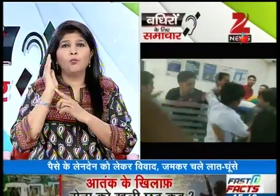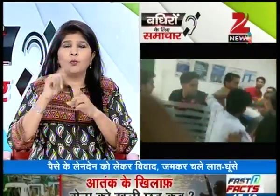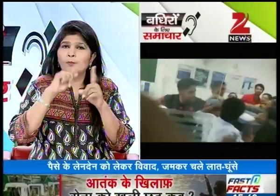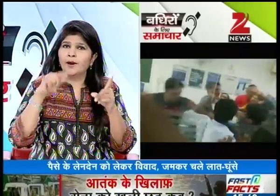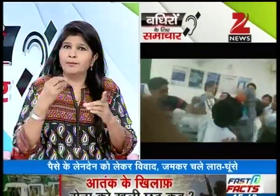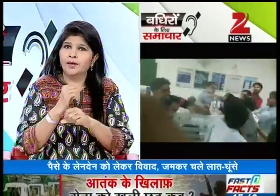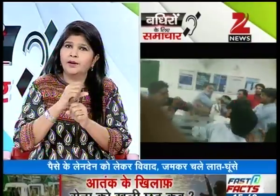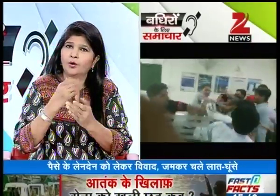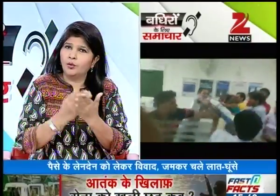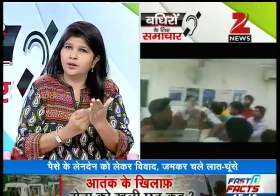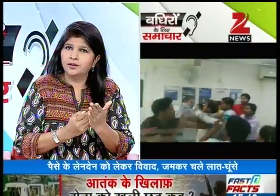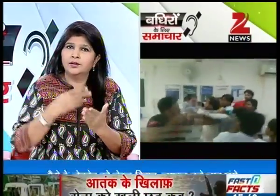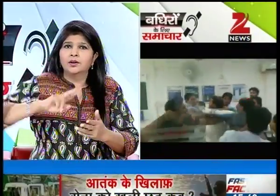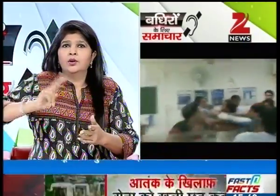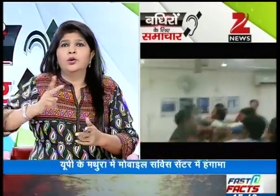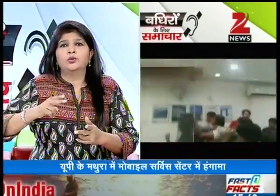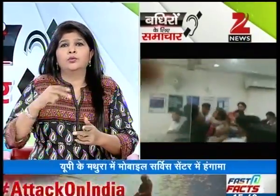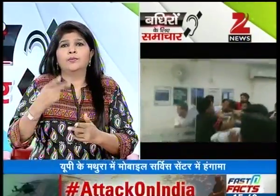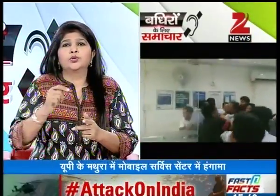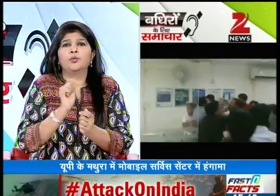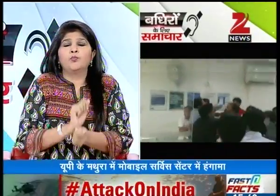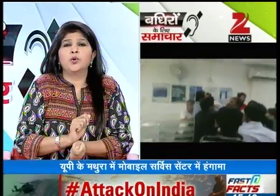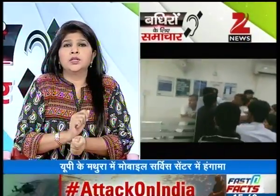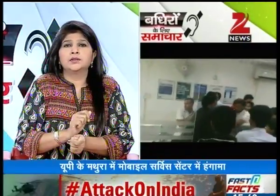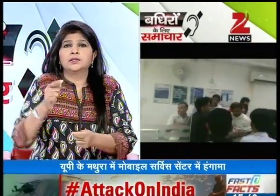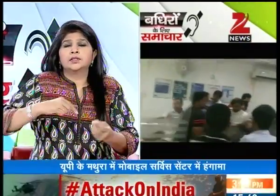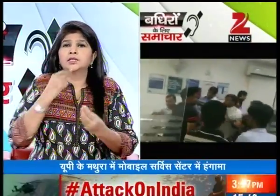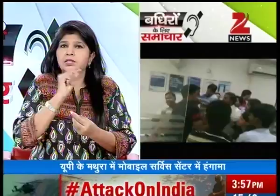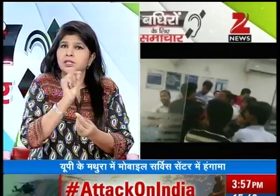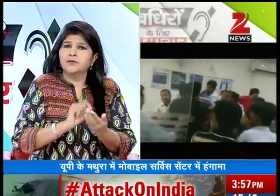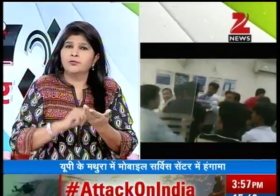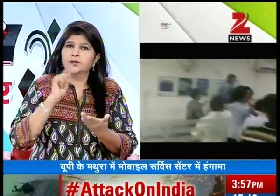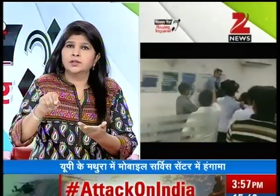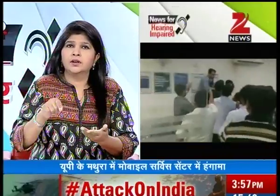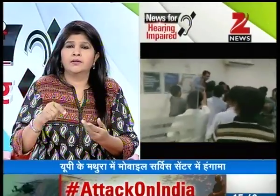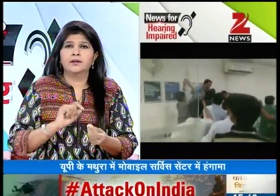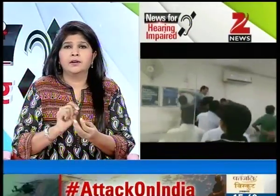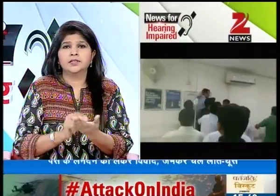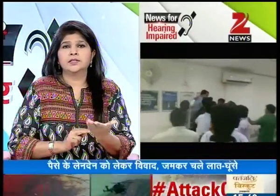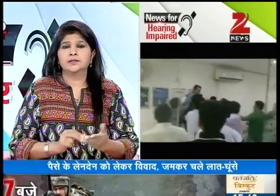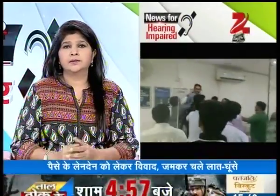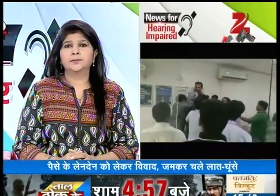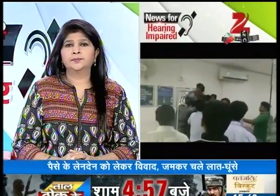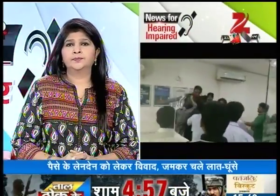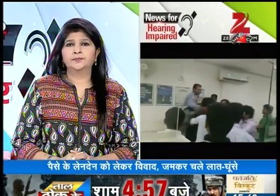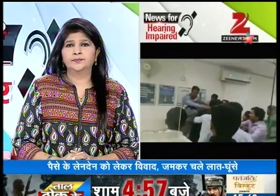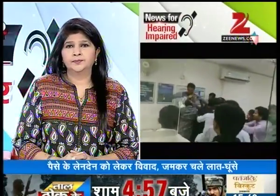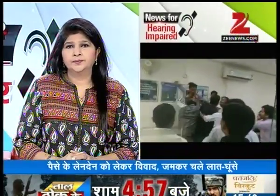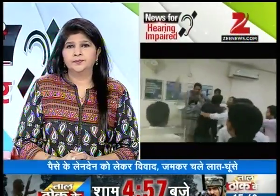का वीडियो मोबाइल पर रिकॉर्ड कर लिया। दोनों पक्षों ने पुलिस में शिकायत दर्ज कराई है।